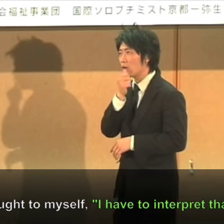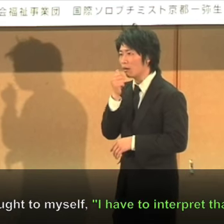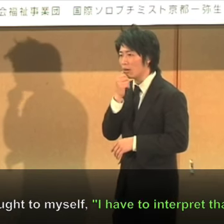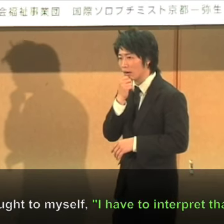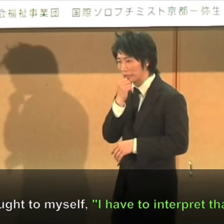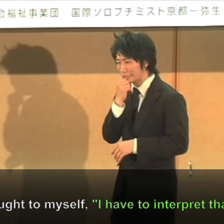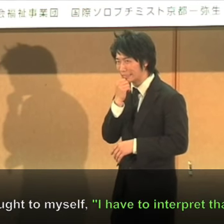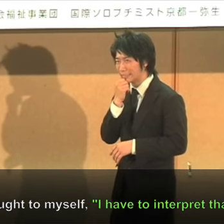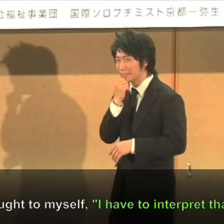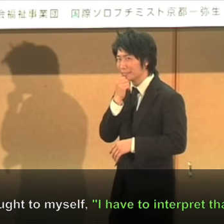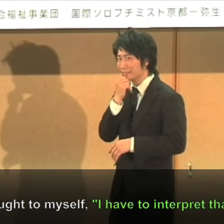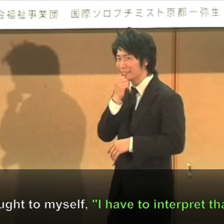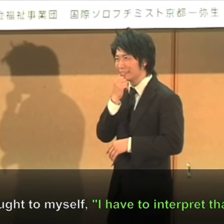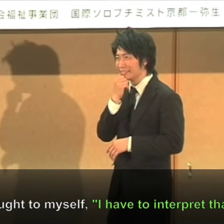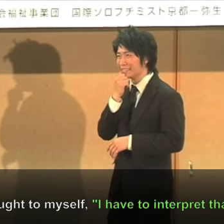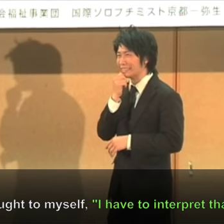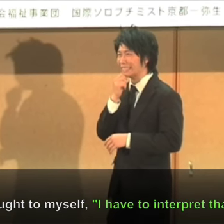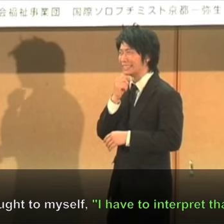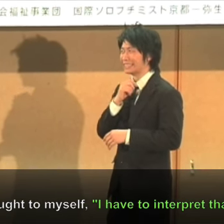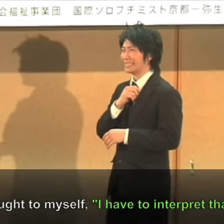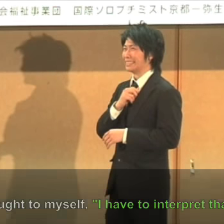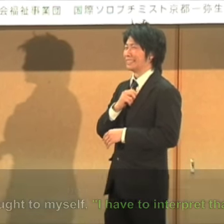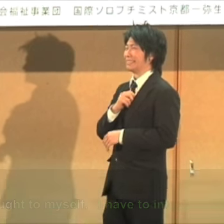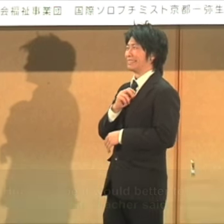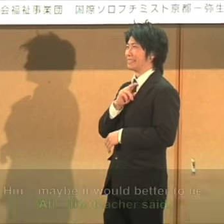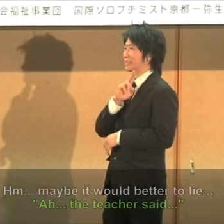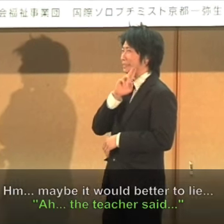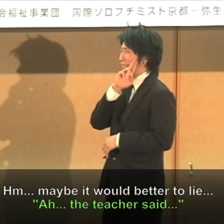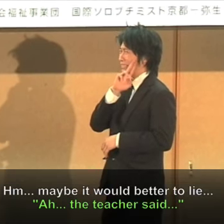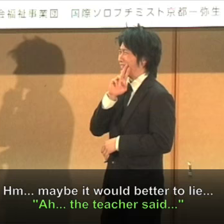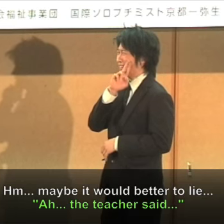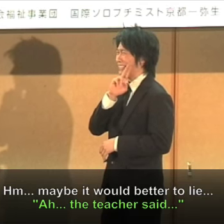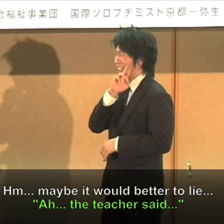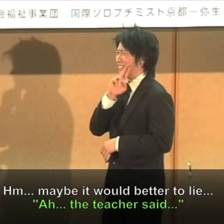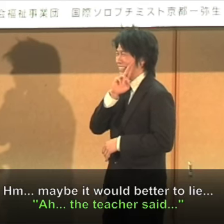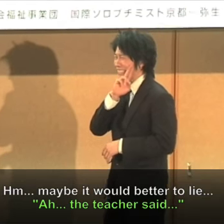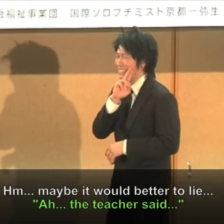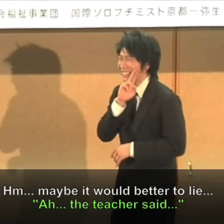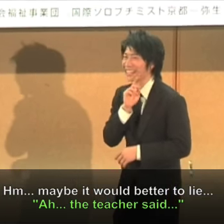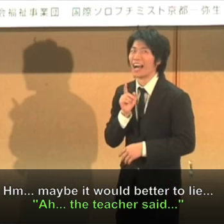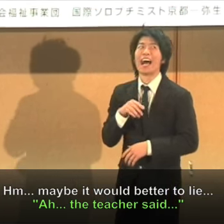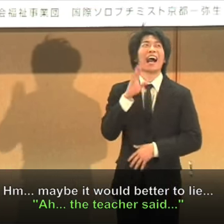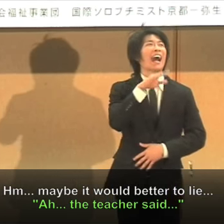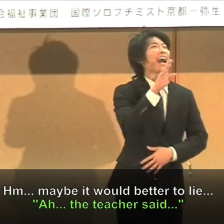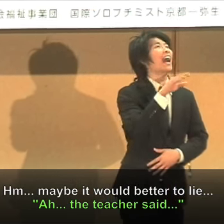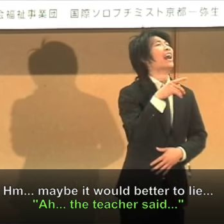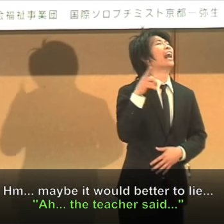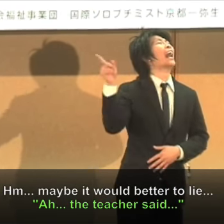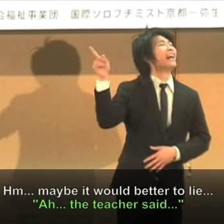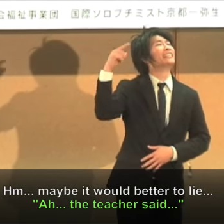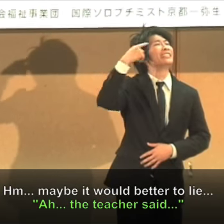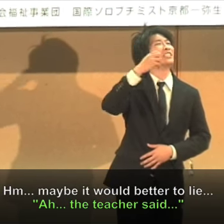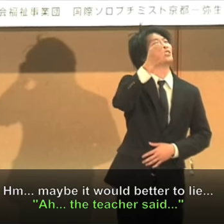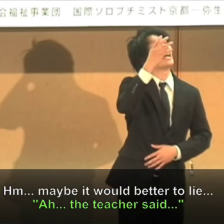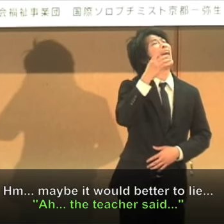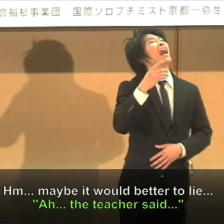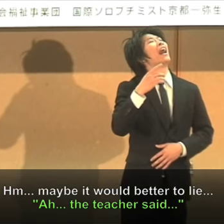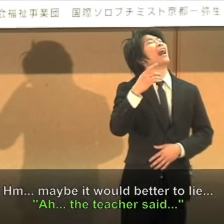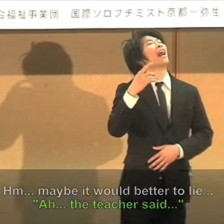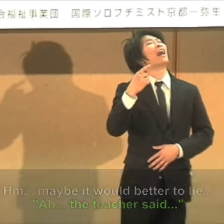するとこれはやばいかなと思って、いやいやいやいや、ちょっとずるで通訳、あのね先生はね言って